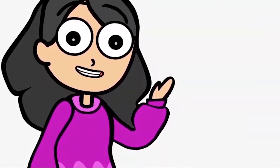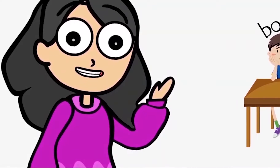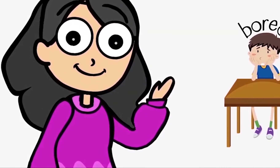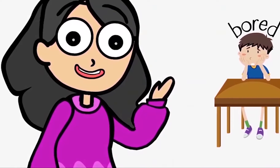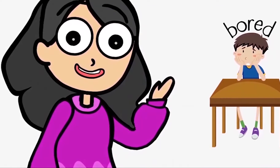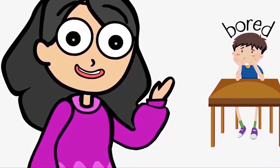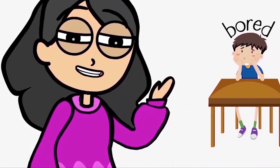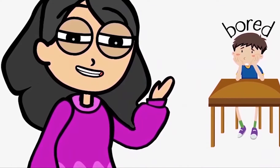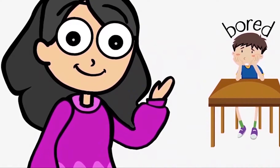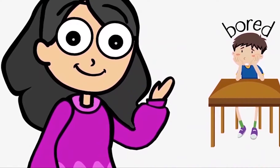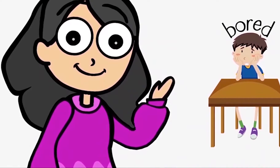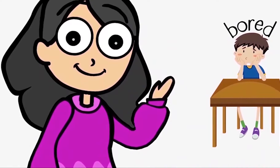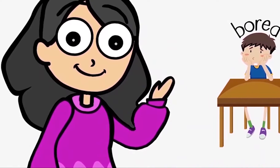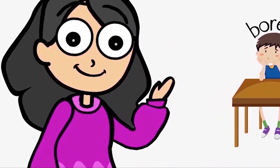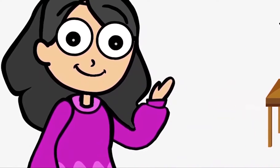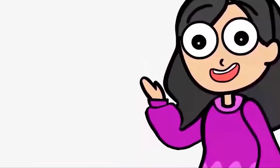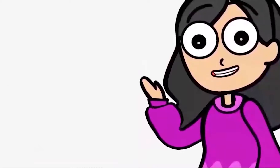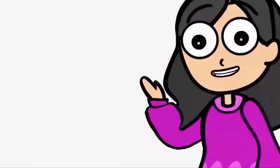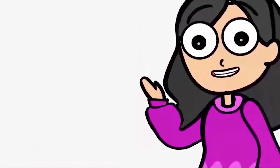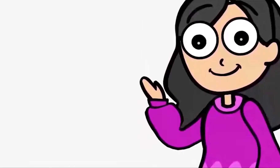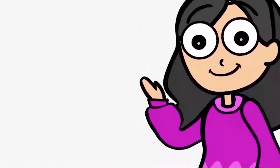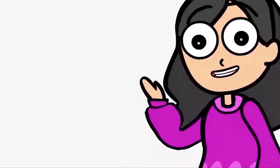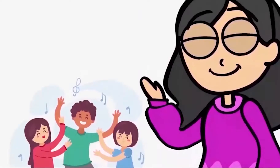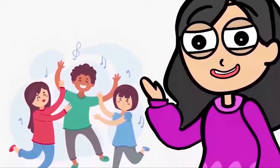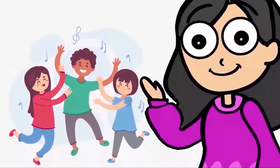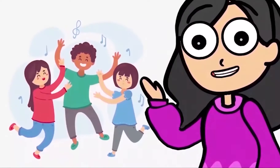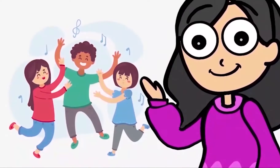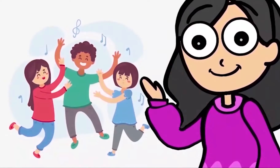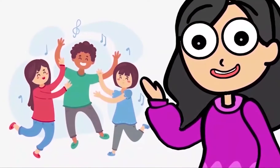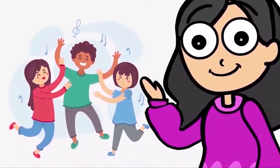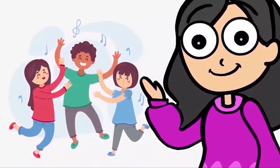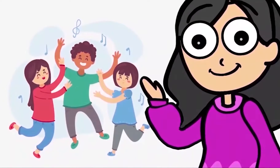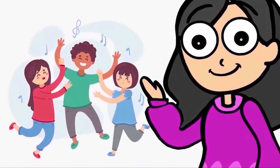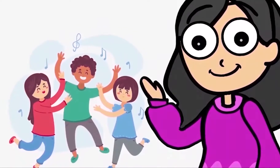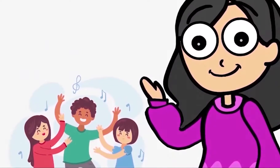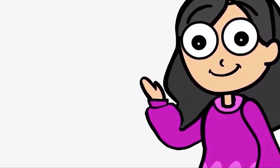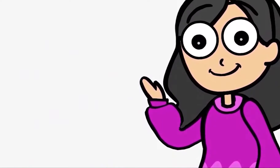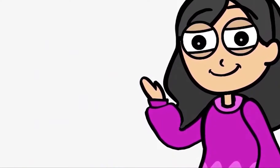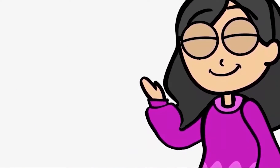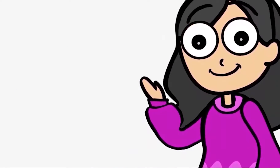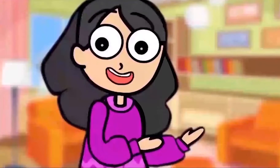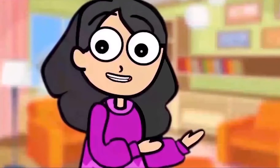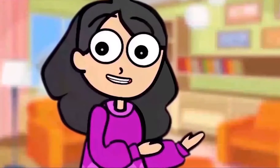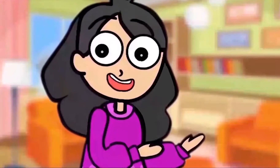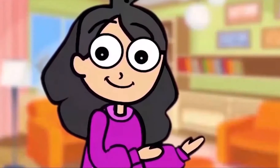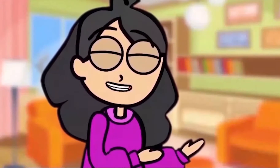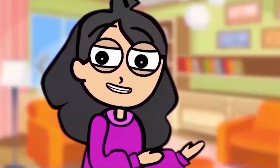வீட்டுக்குள்ளே இருந்து போர் அடிக்குதா? வாங்க வாங்க ஜாலியா இருக்கலாம். நீங்க எங்க இருந்தாலும்